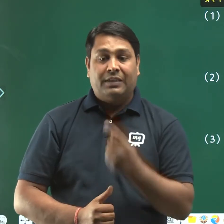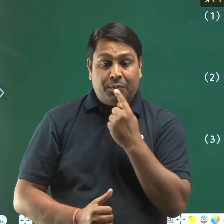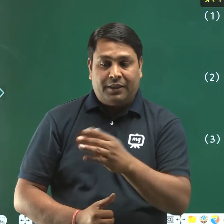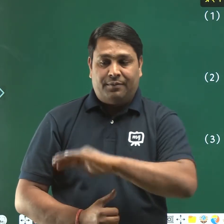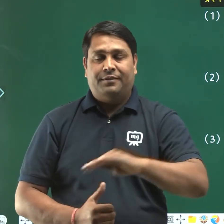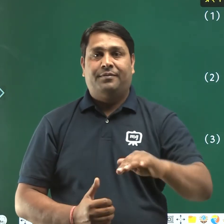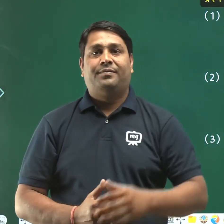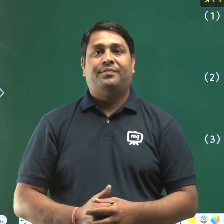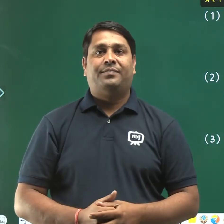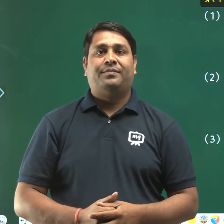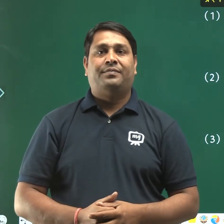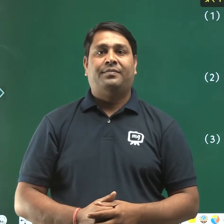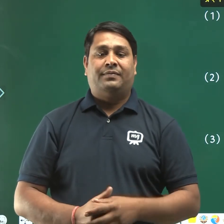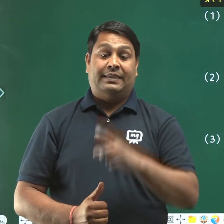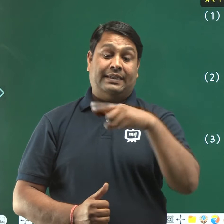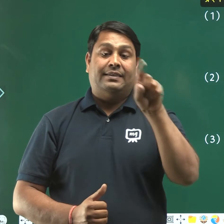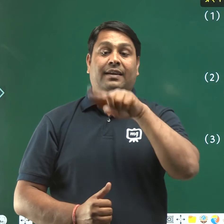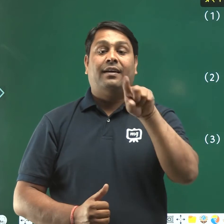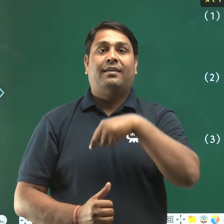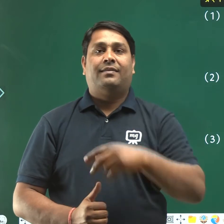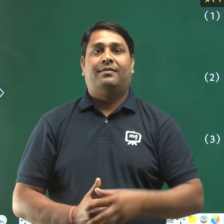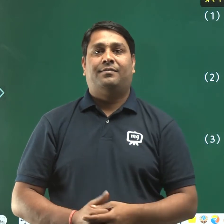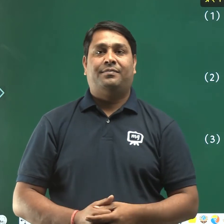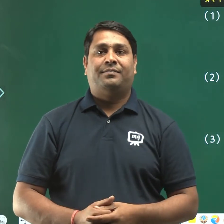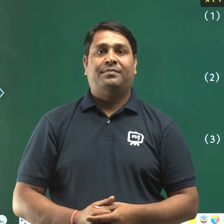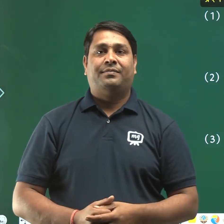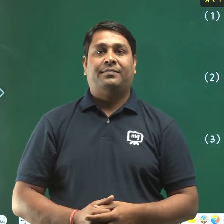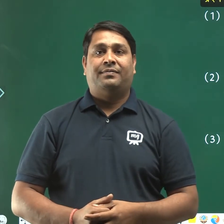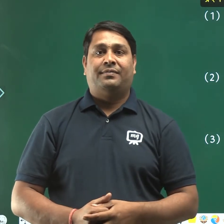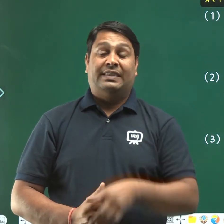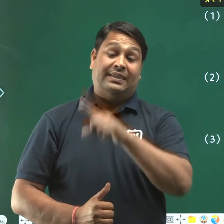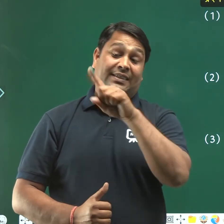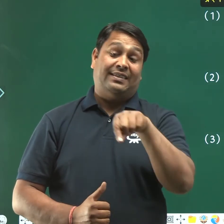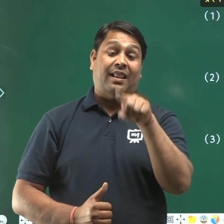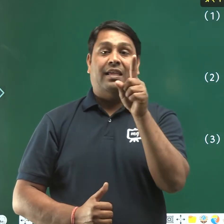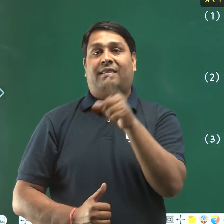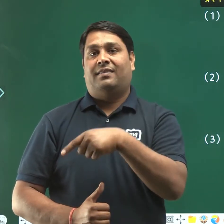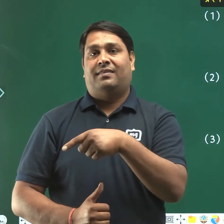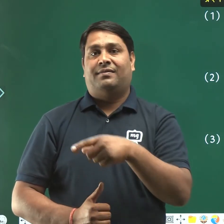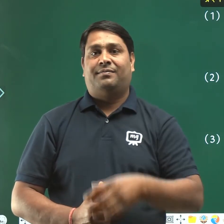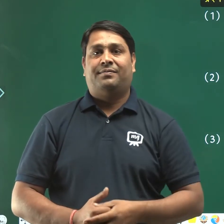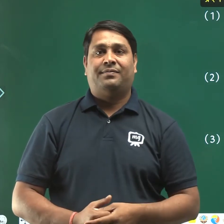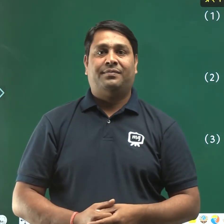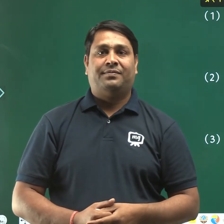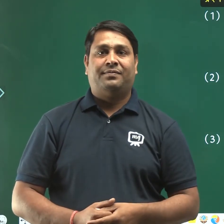बताओ बच्चों सही या गलत? गलत पर निशान लगाया